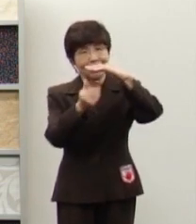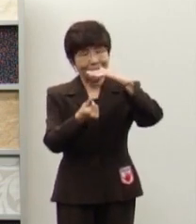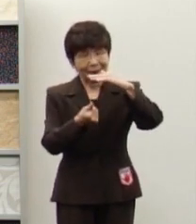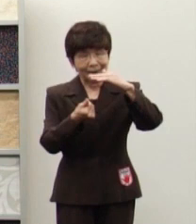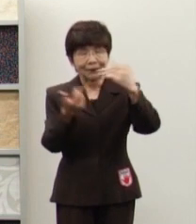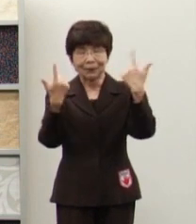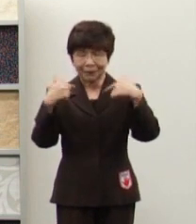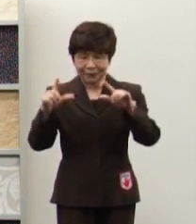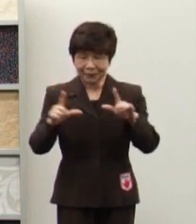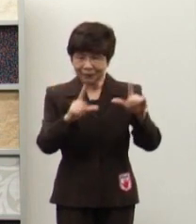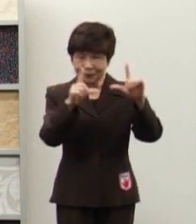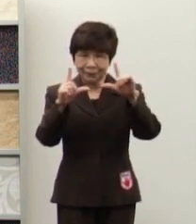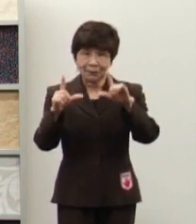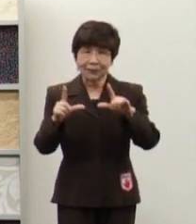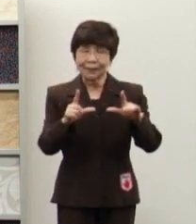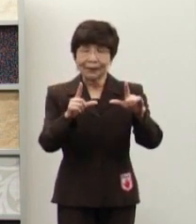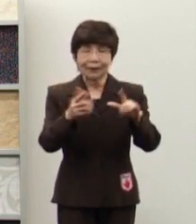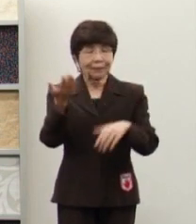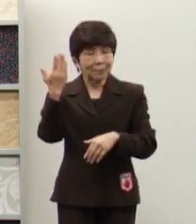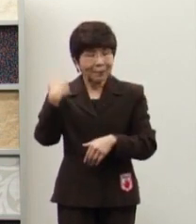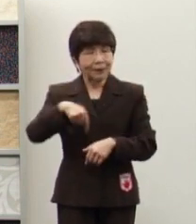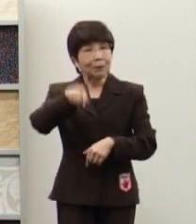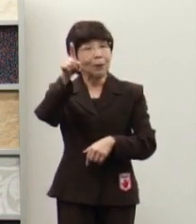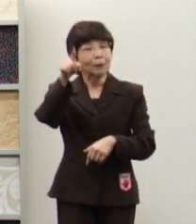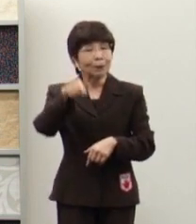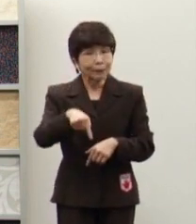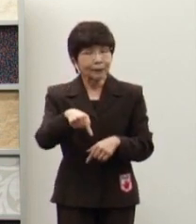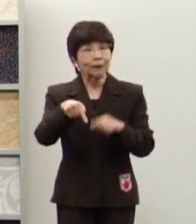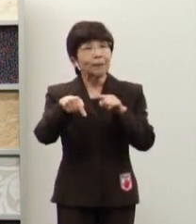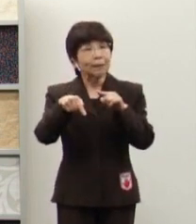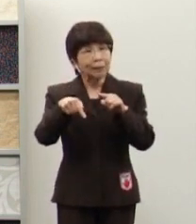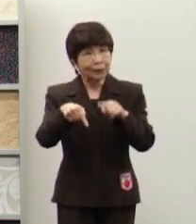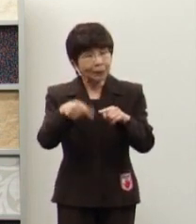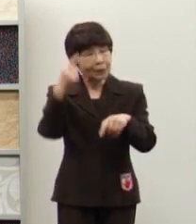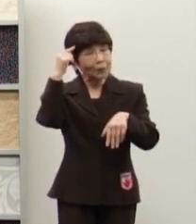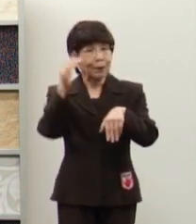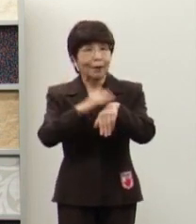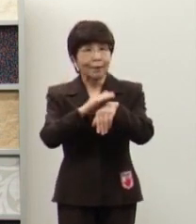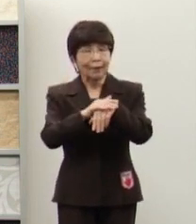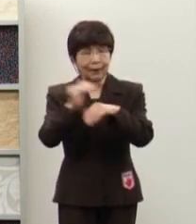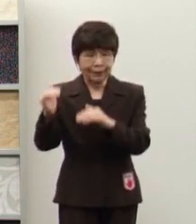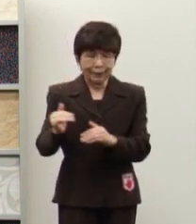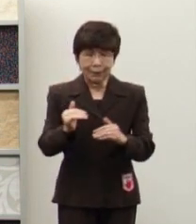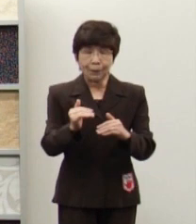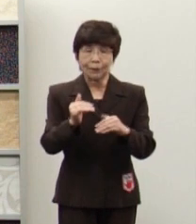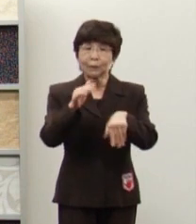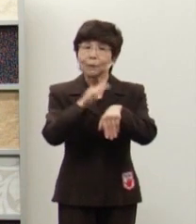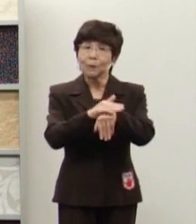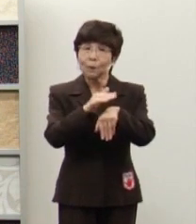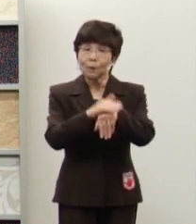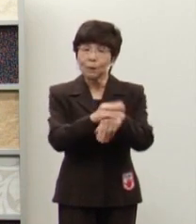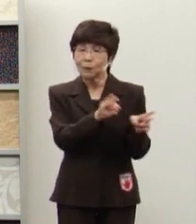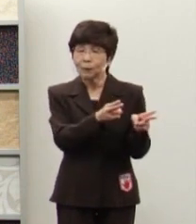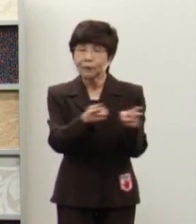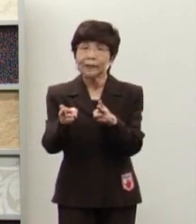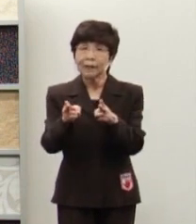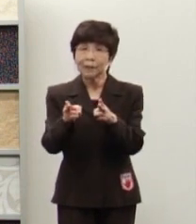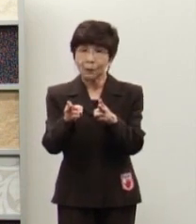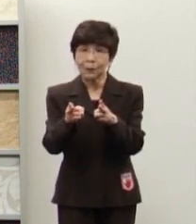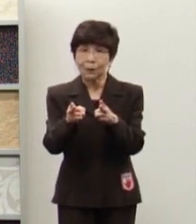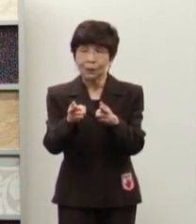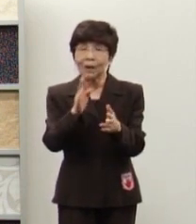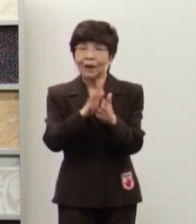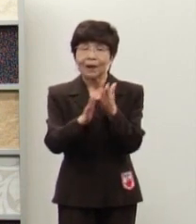常の回復という新たなステージに引き上げるべく、対策を再構築することといたしました